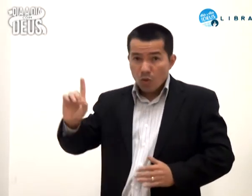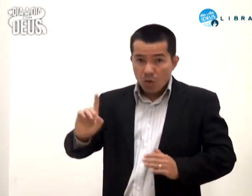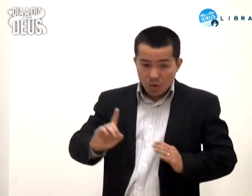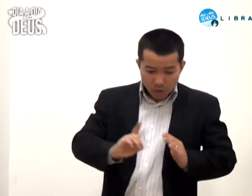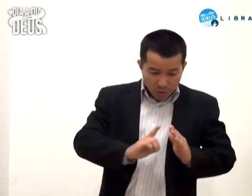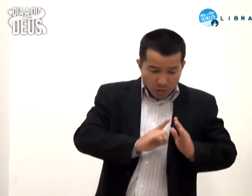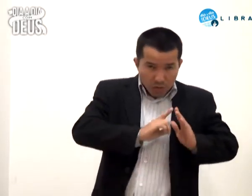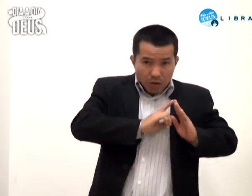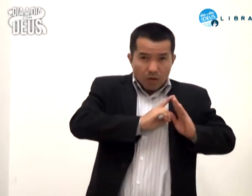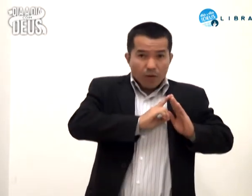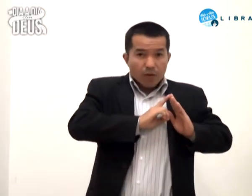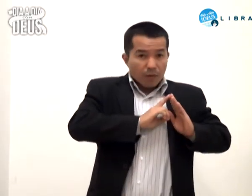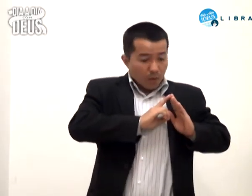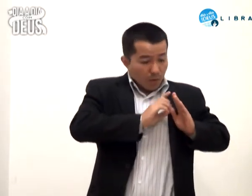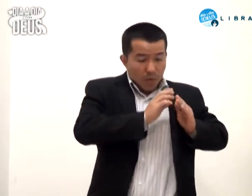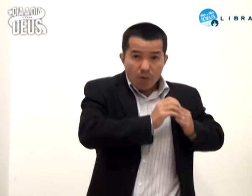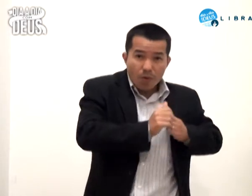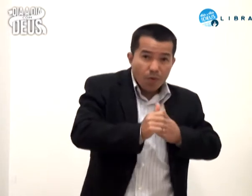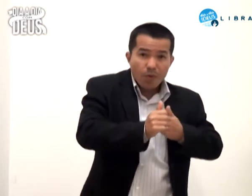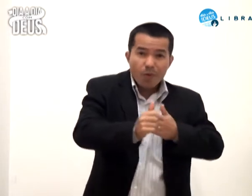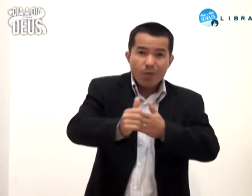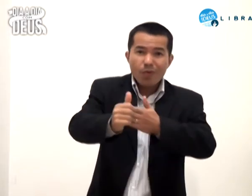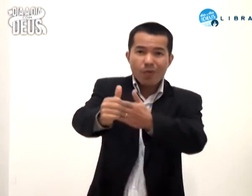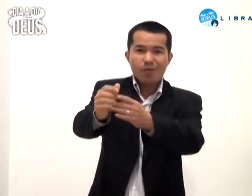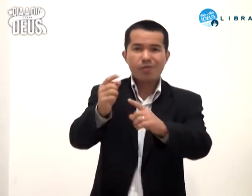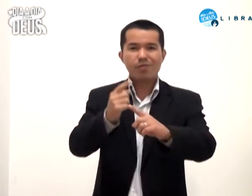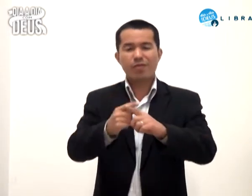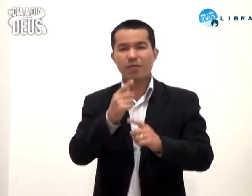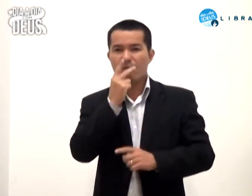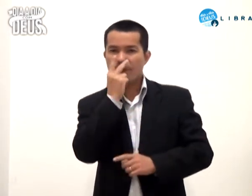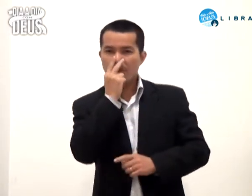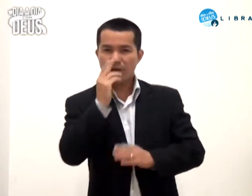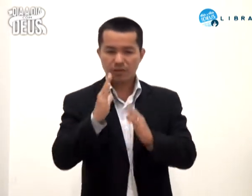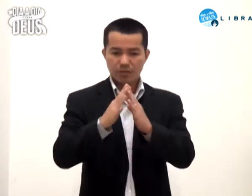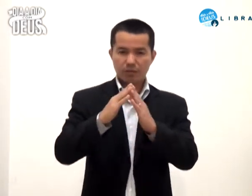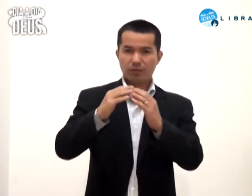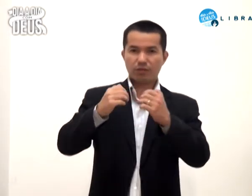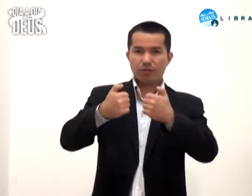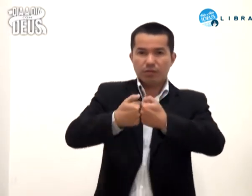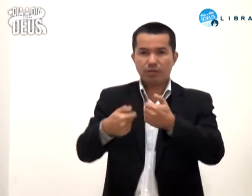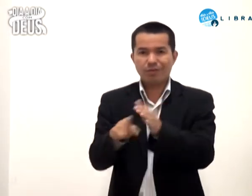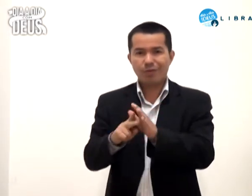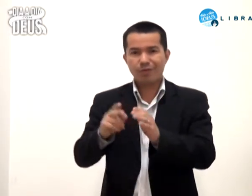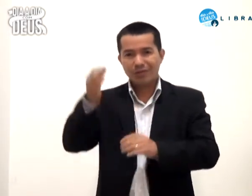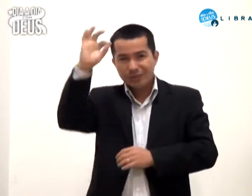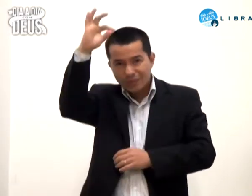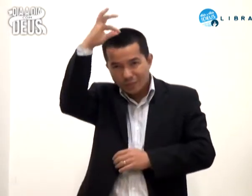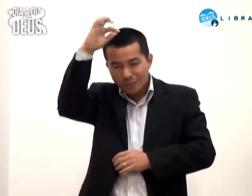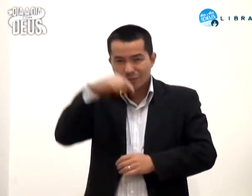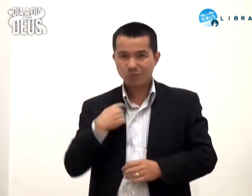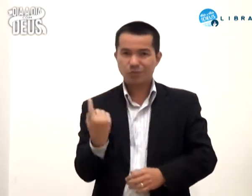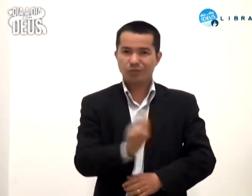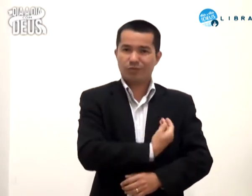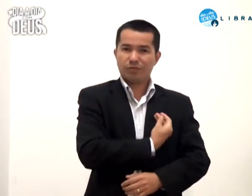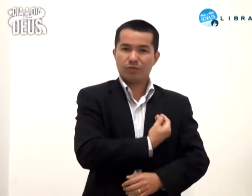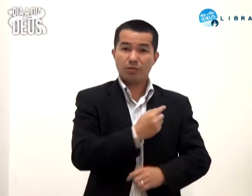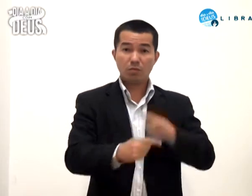do nosso corpo para que ele seja um templo adequado à presença do Espírito Santo. Depois